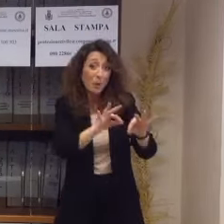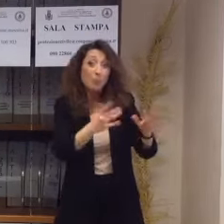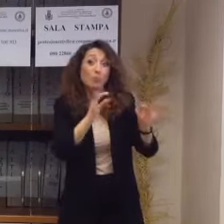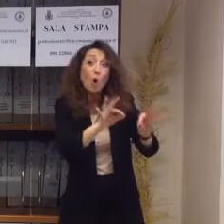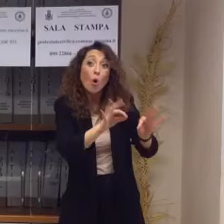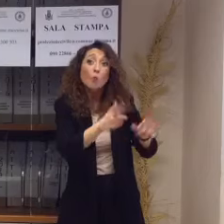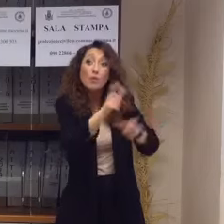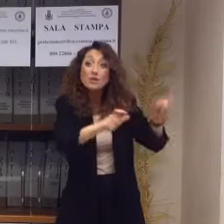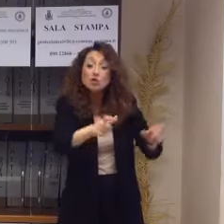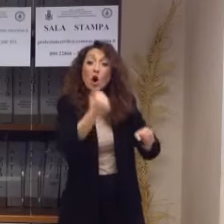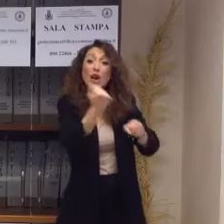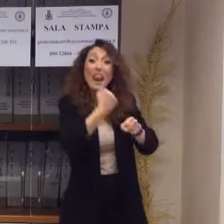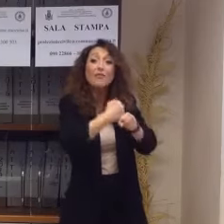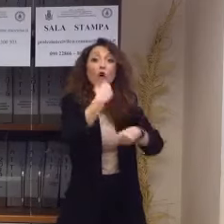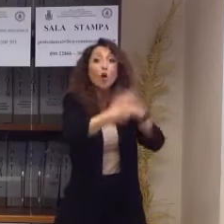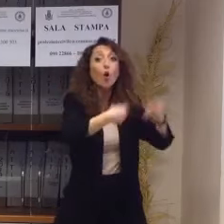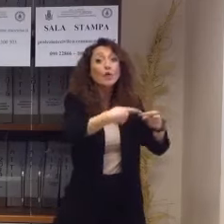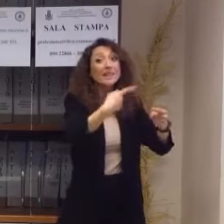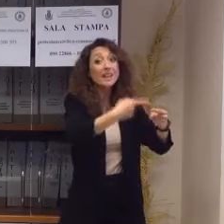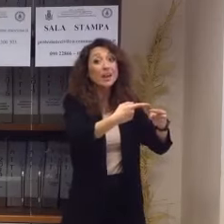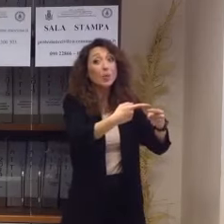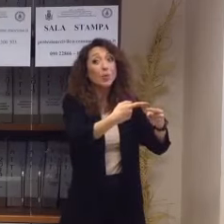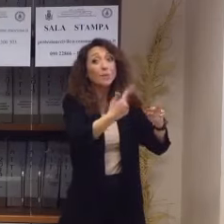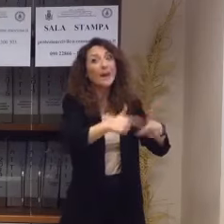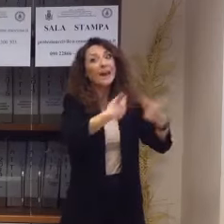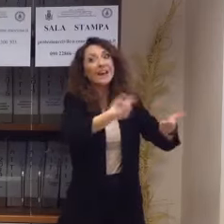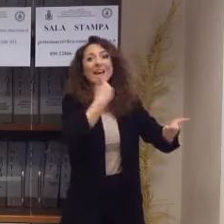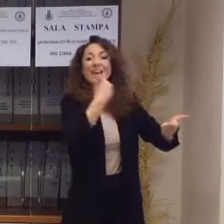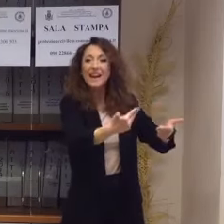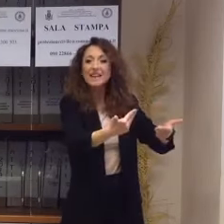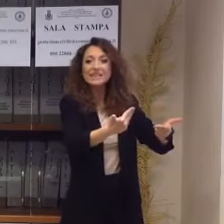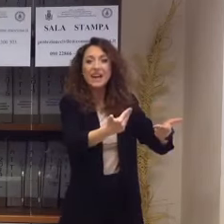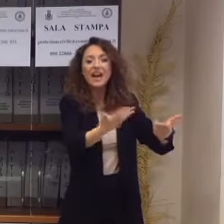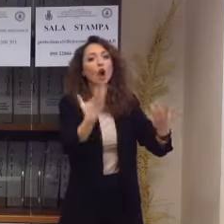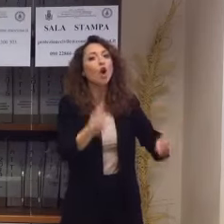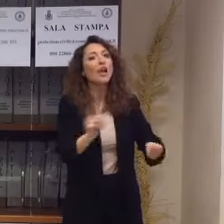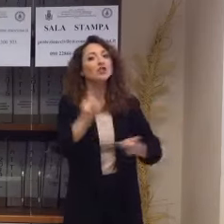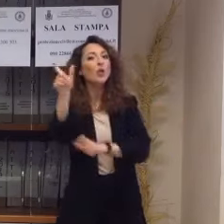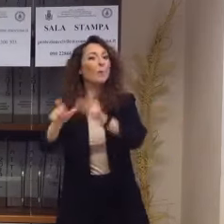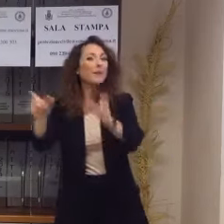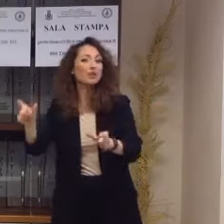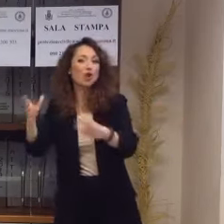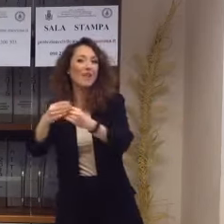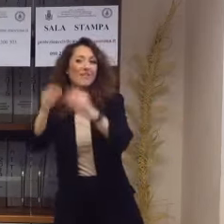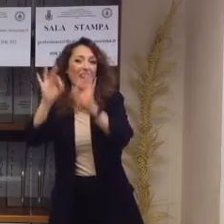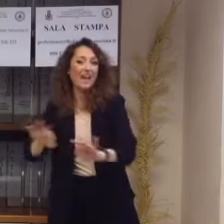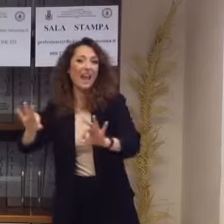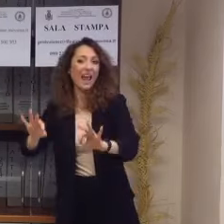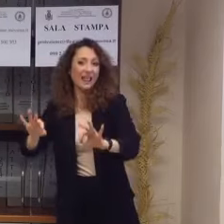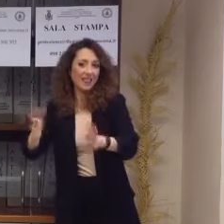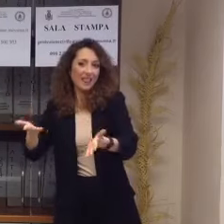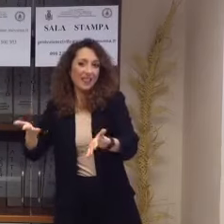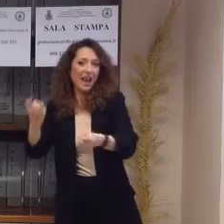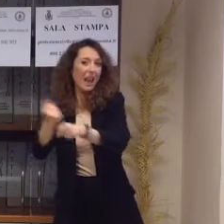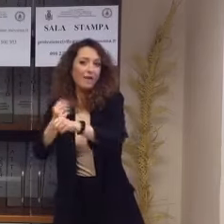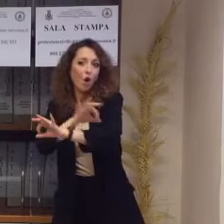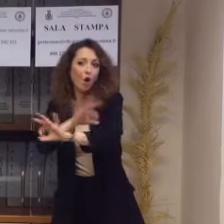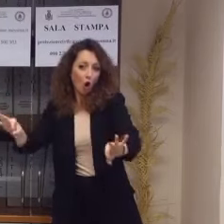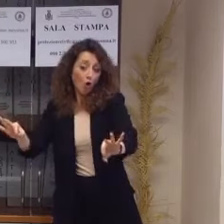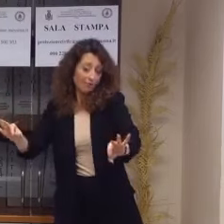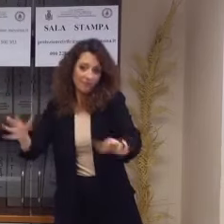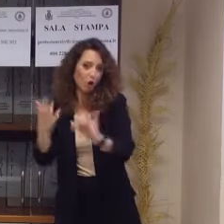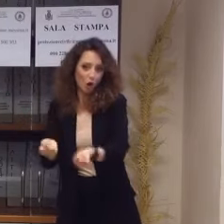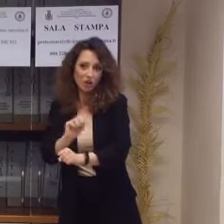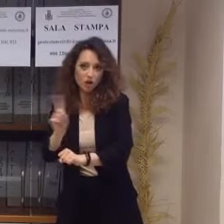il proprio dovere, non accetto che ci siano sacche di approfittatori. Ecco, usiamo questo termine, però ne